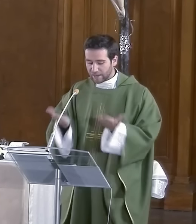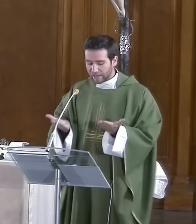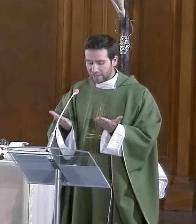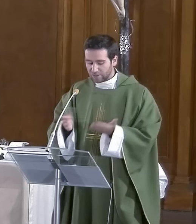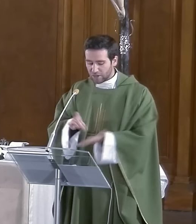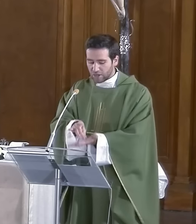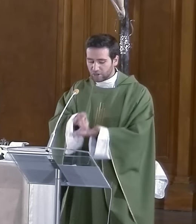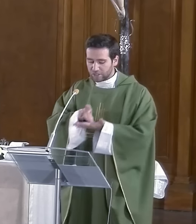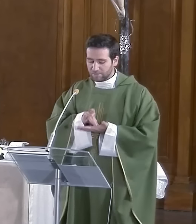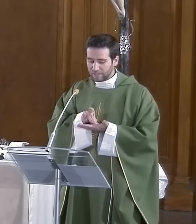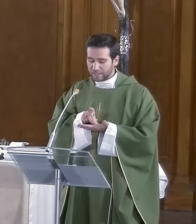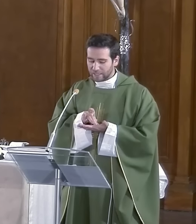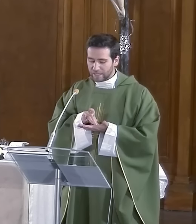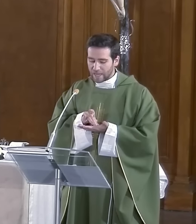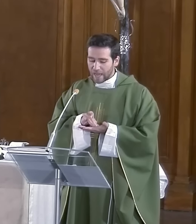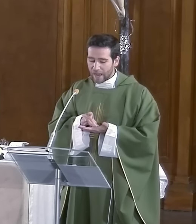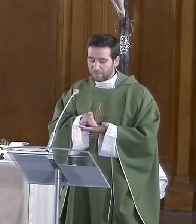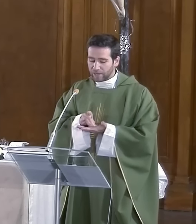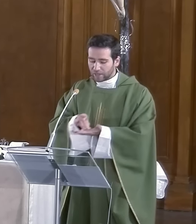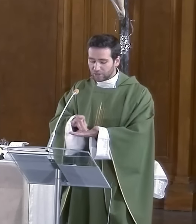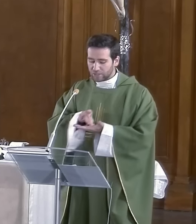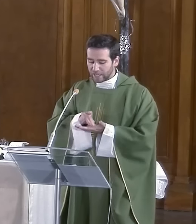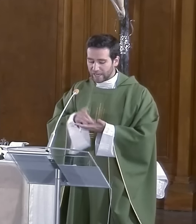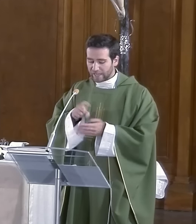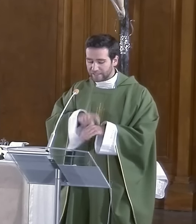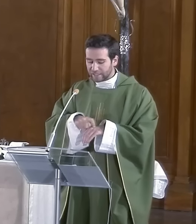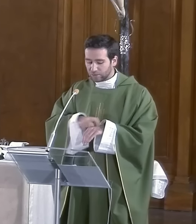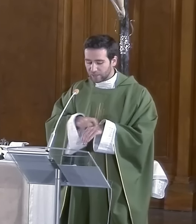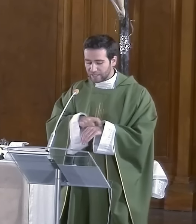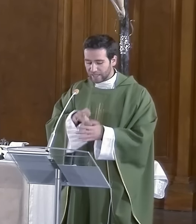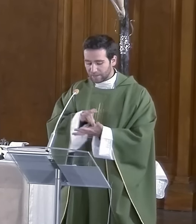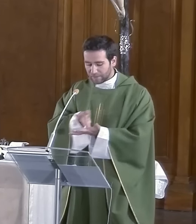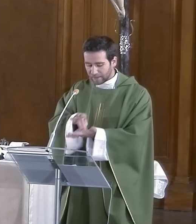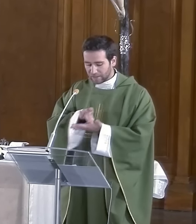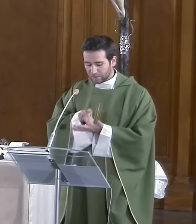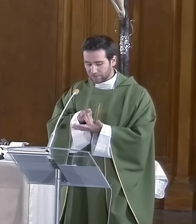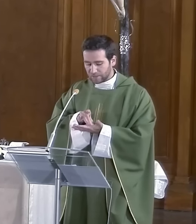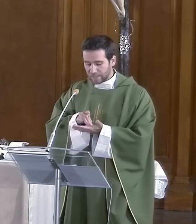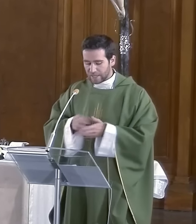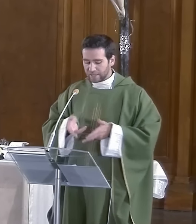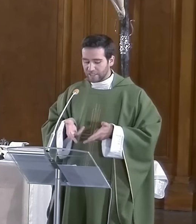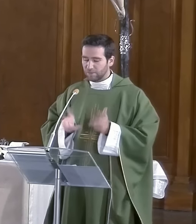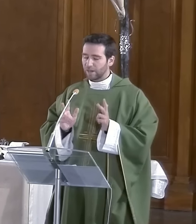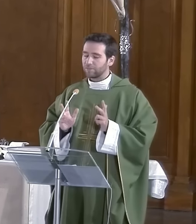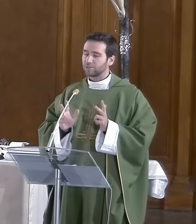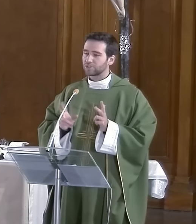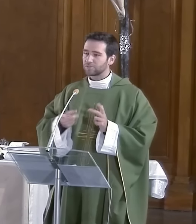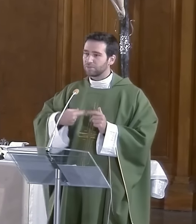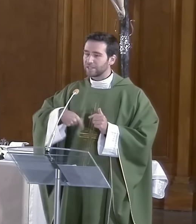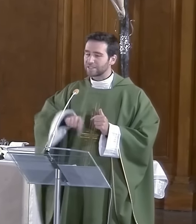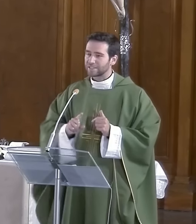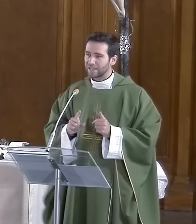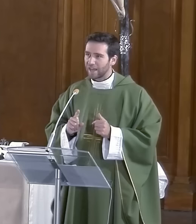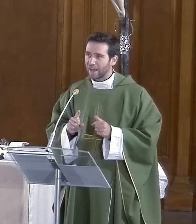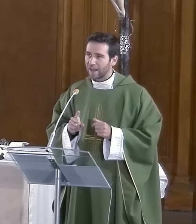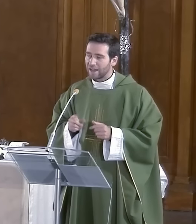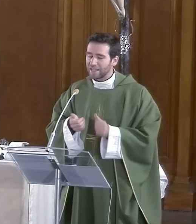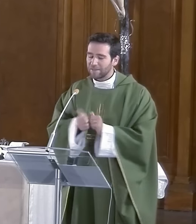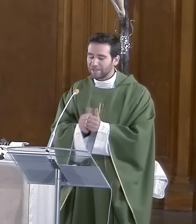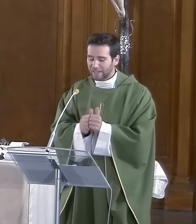en el Evangelio nos invitan a ponernos en actitud de servicio. Dispongámonos pues